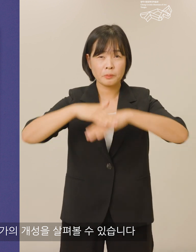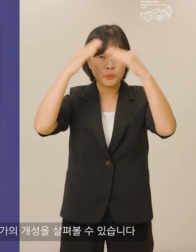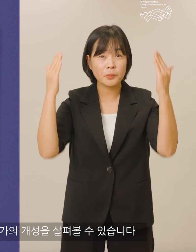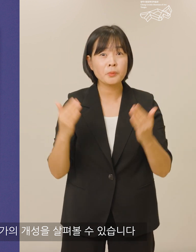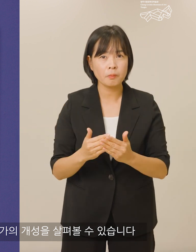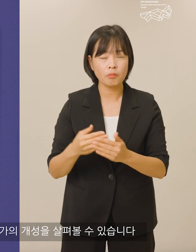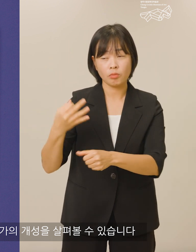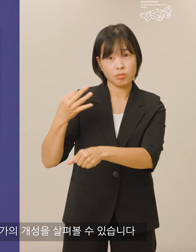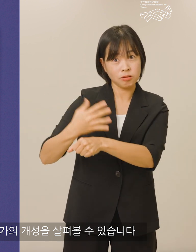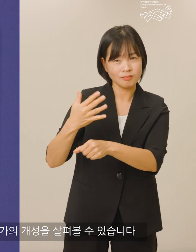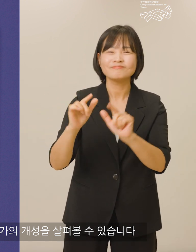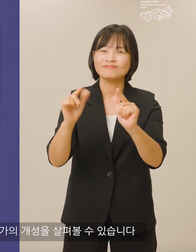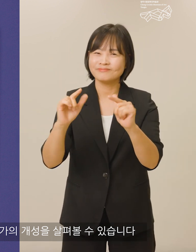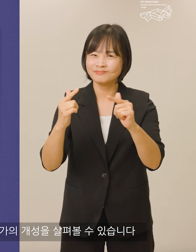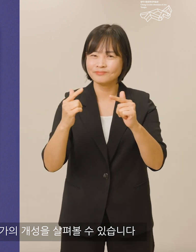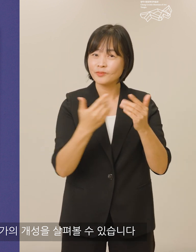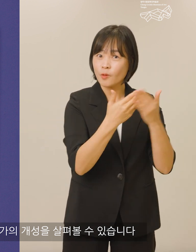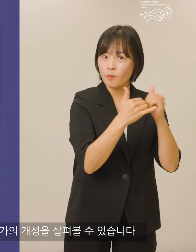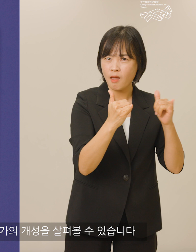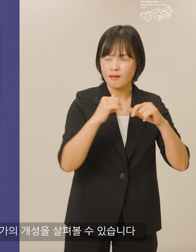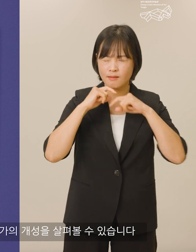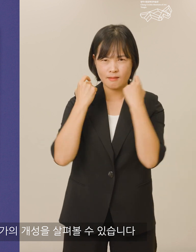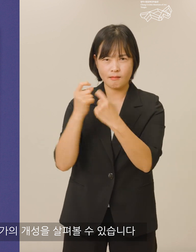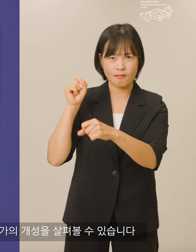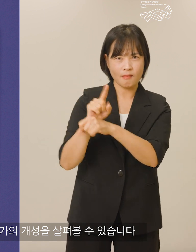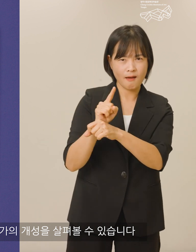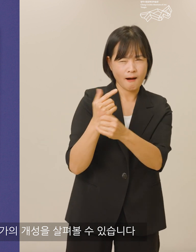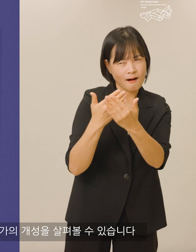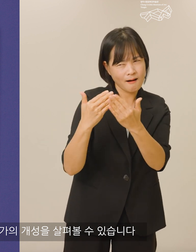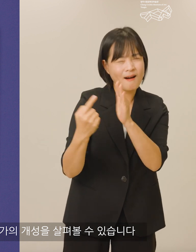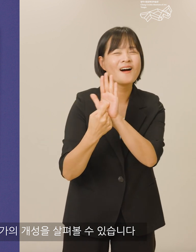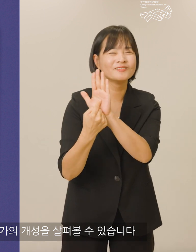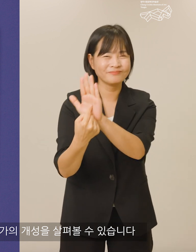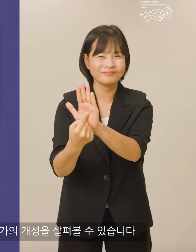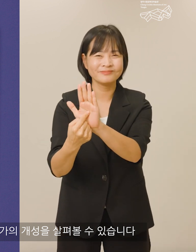단조로움을 극복하는 화가의 개성을 살펴볼 수 있습니다.